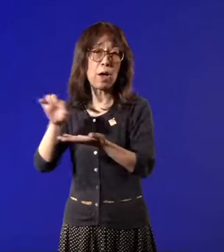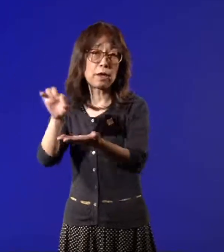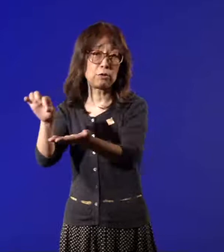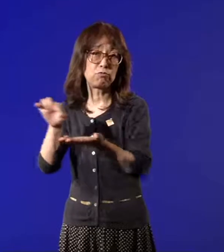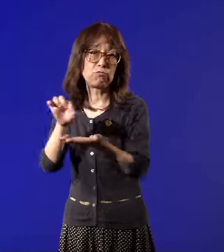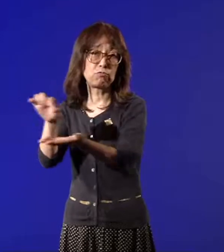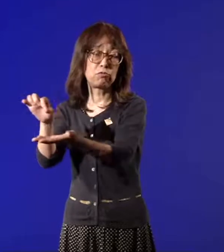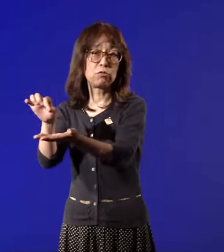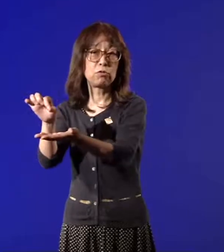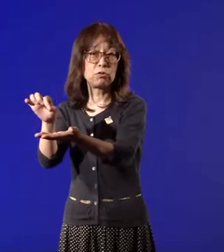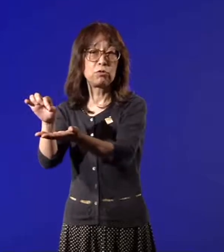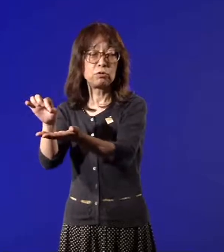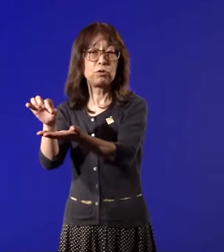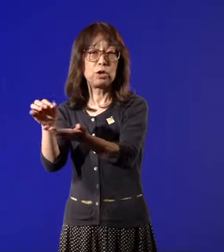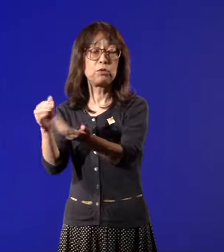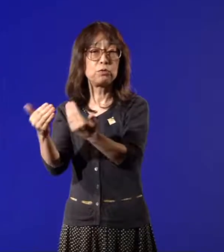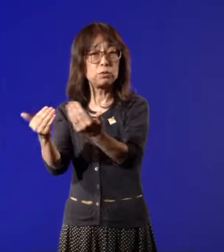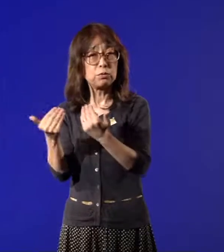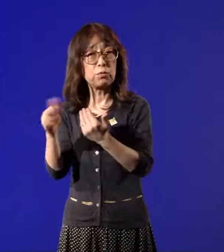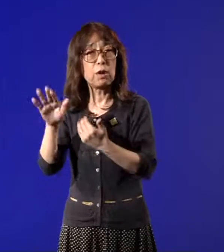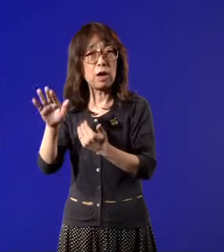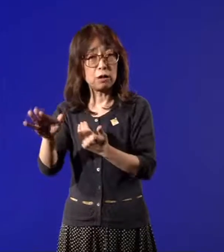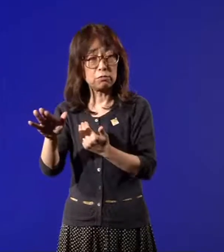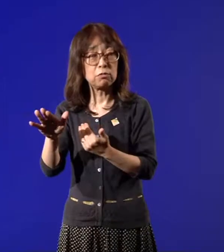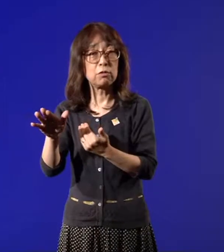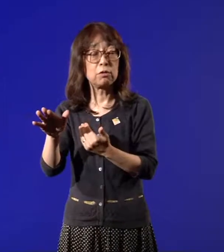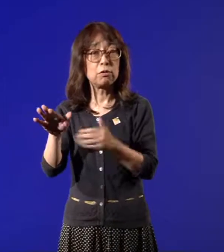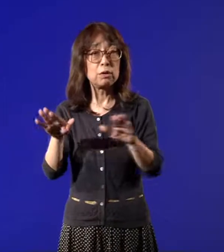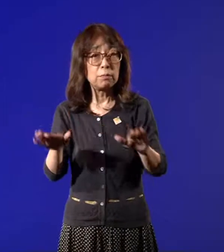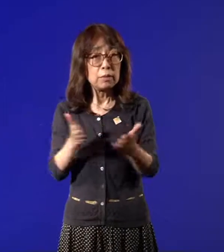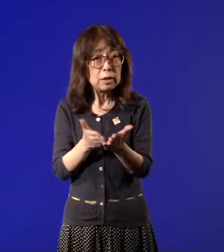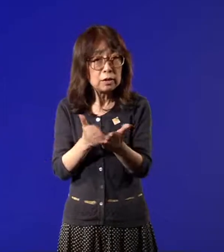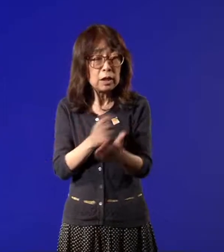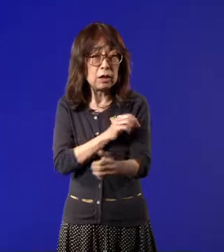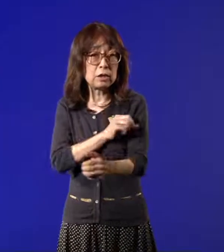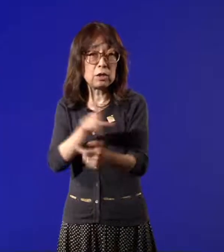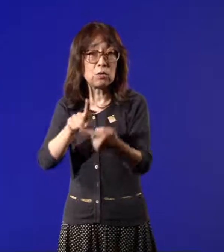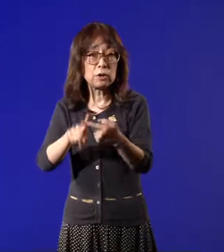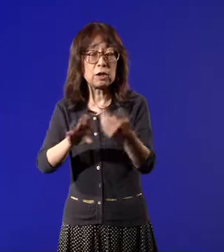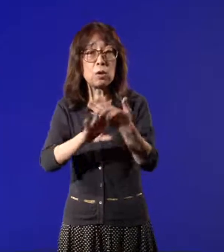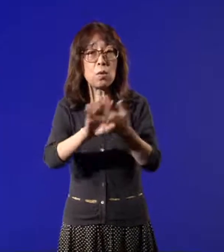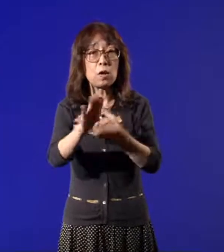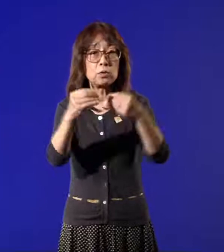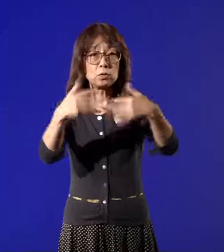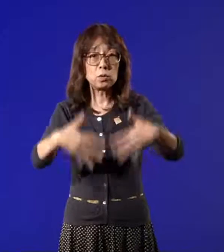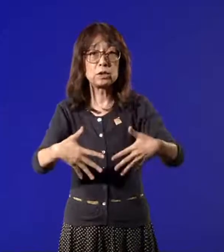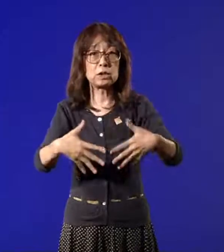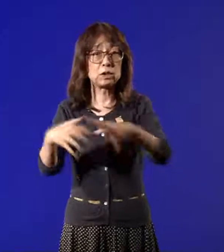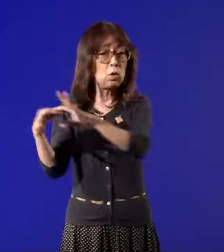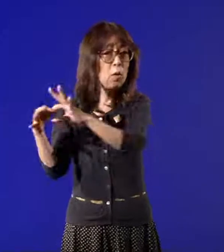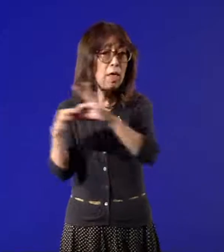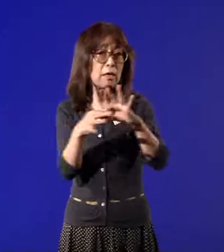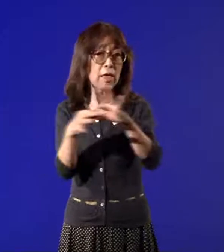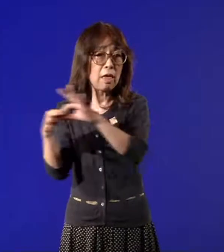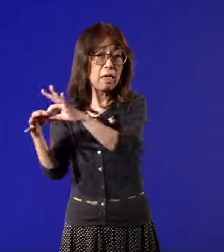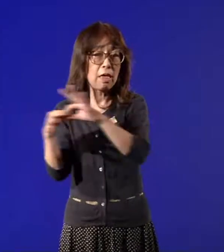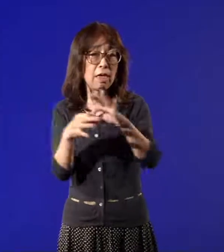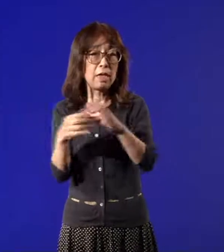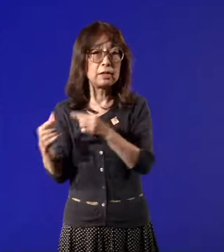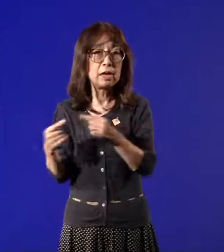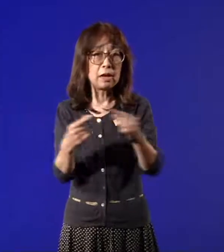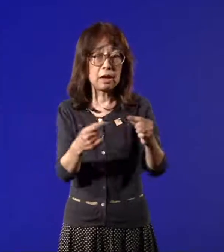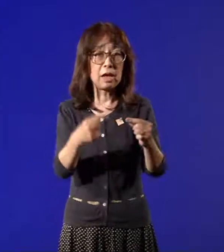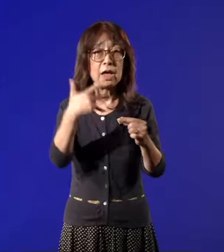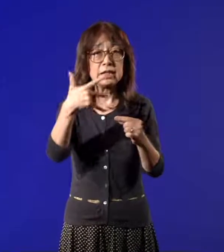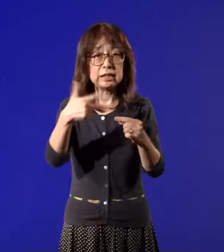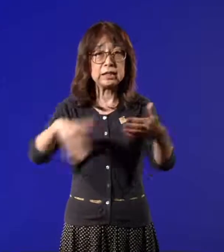がありますので、そこは積極的に他の組織いろいろな組織と連携をしていくとそれから